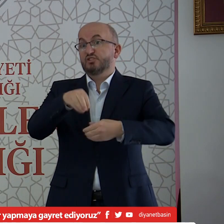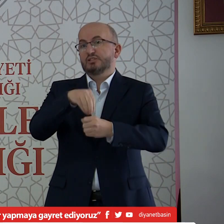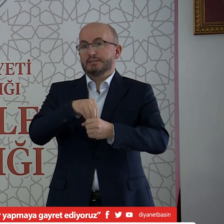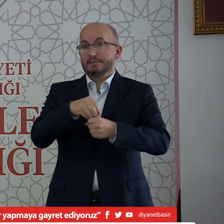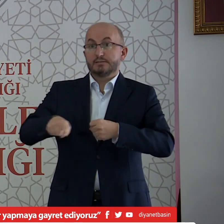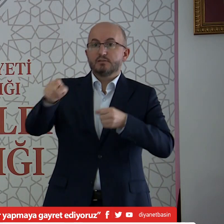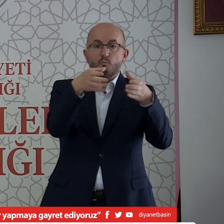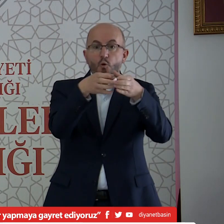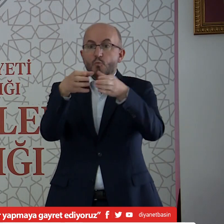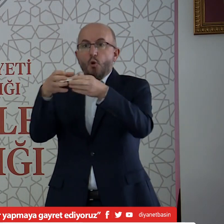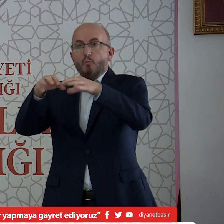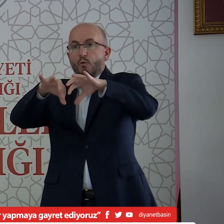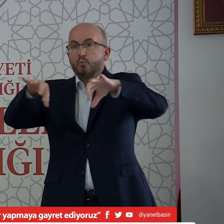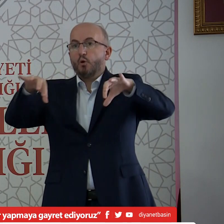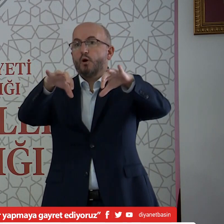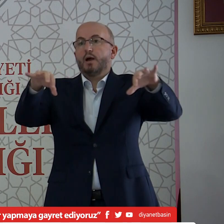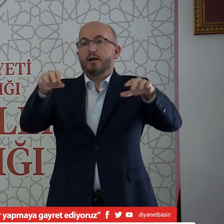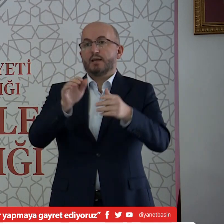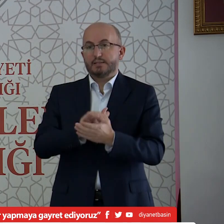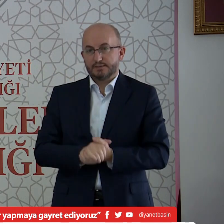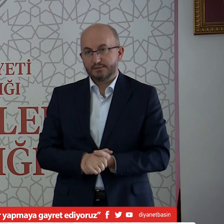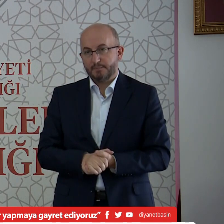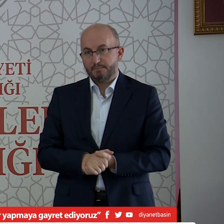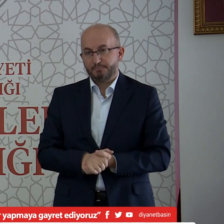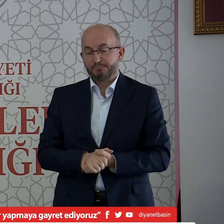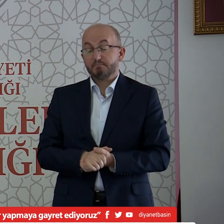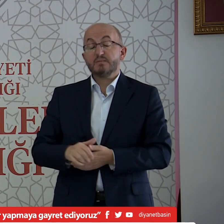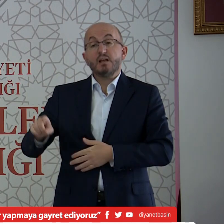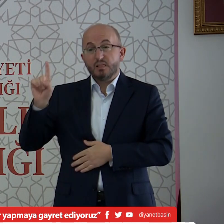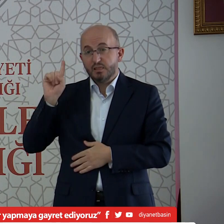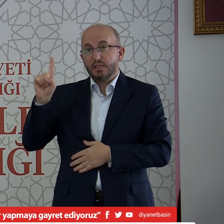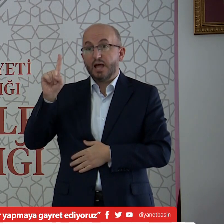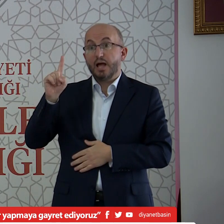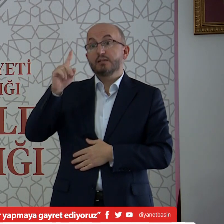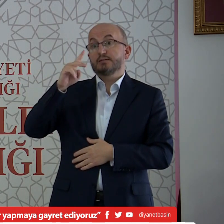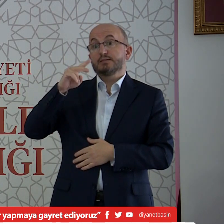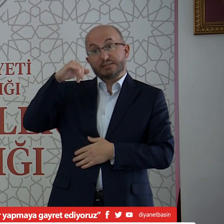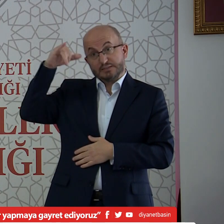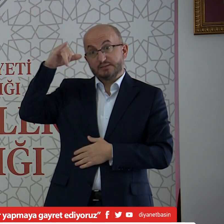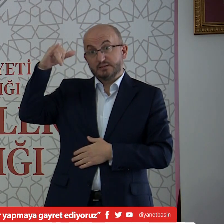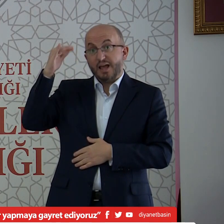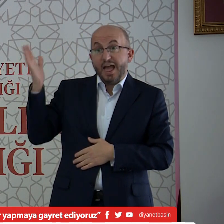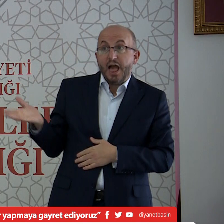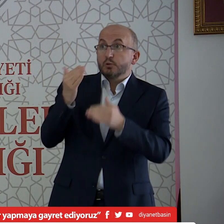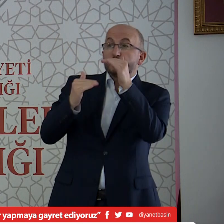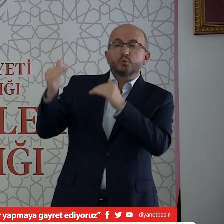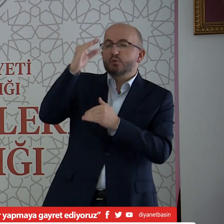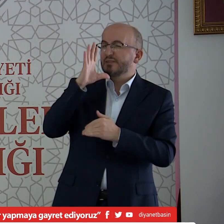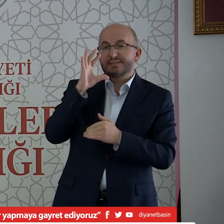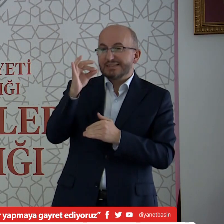sizi kabilelere, şubelere ayırdık. Allah nezdinde en